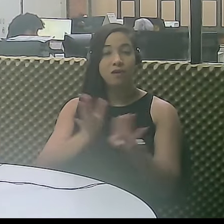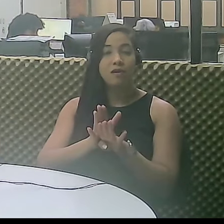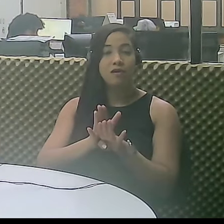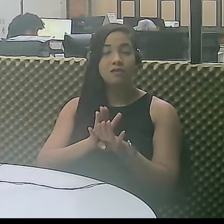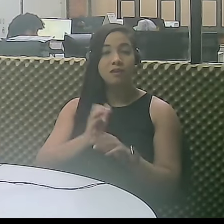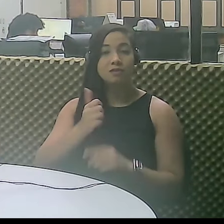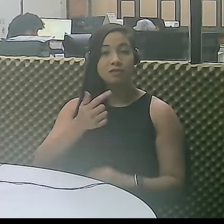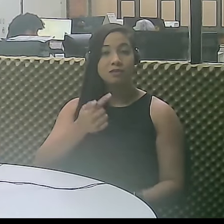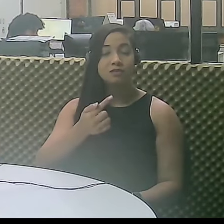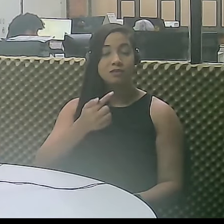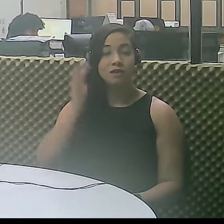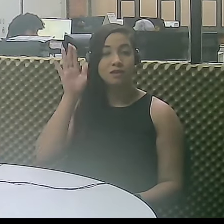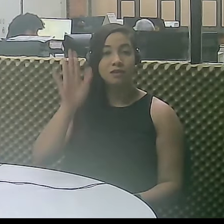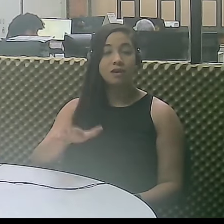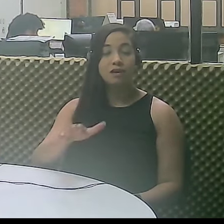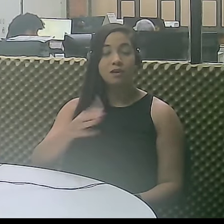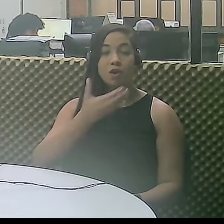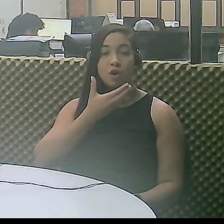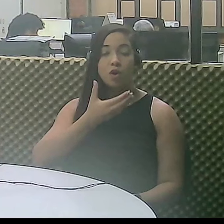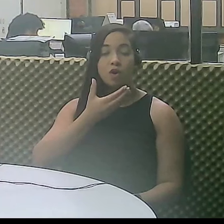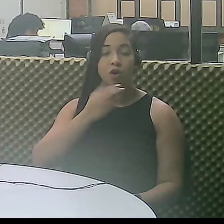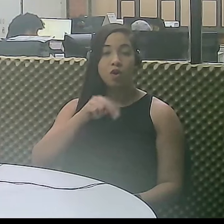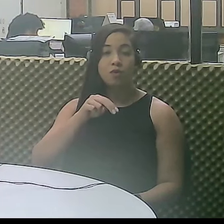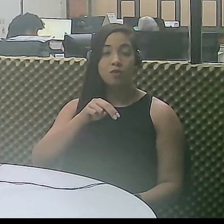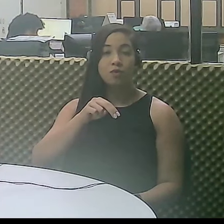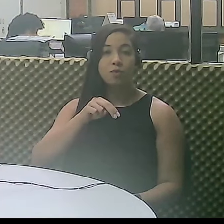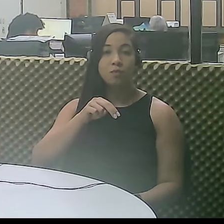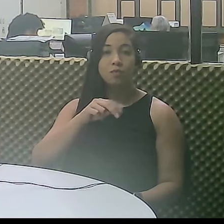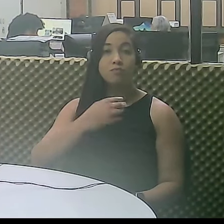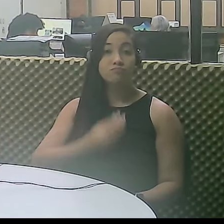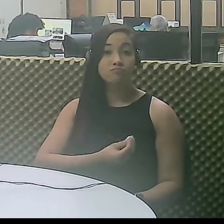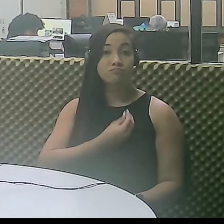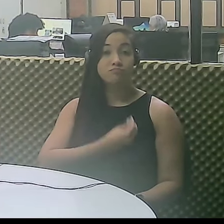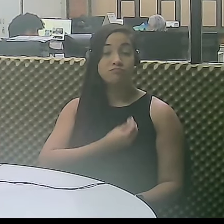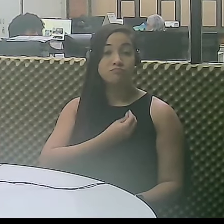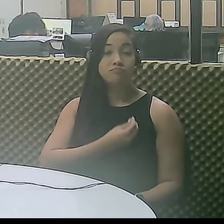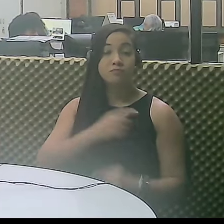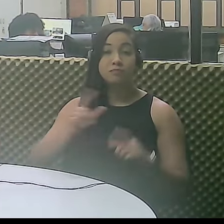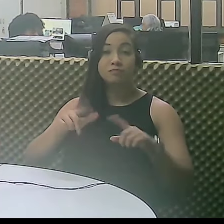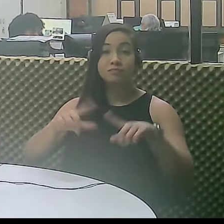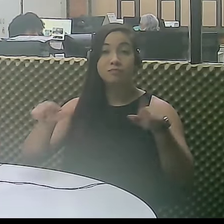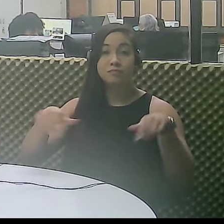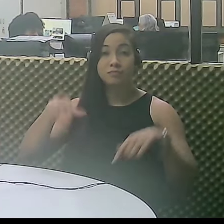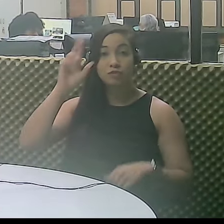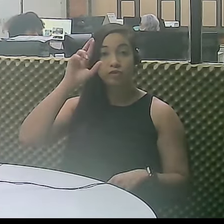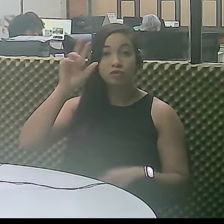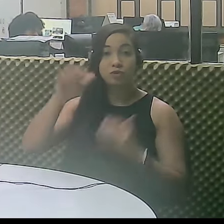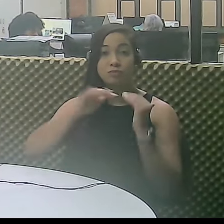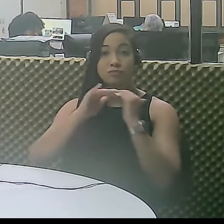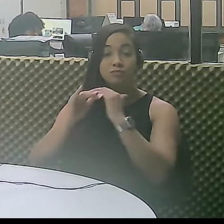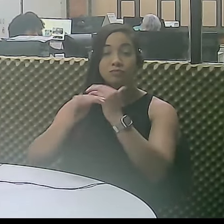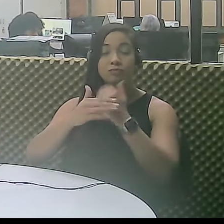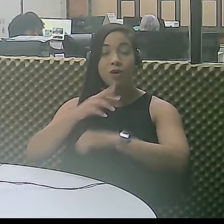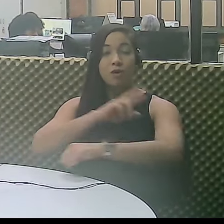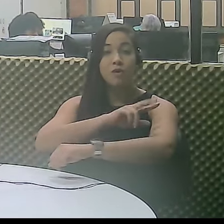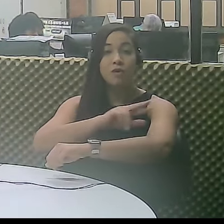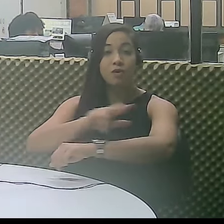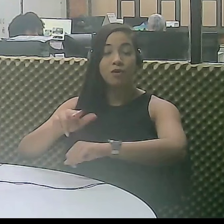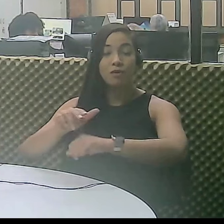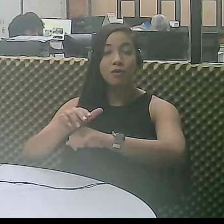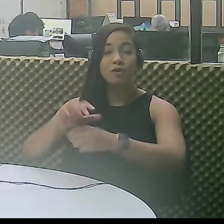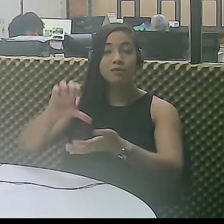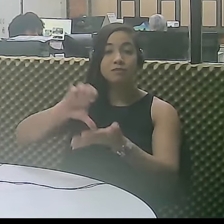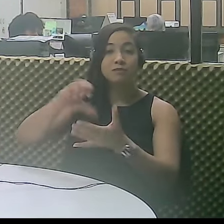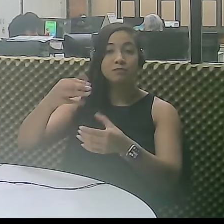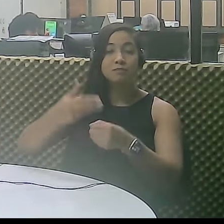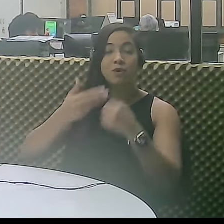dia 17 de novembro e deverão ser realizadas presencialmente na sala da Diretoria da Igualdade Racial, no Centro